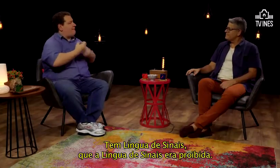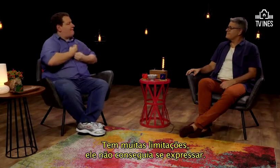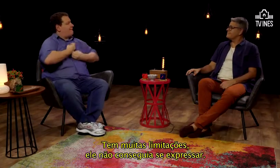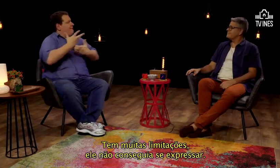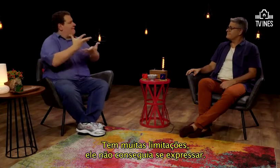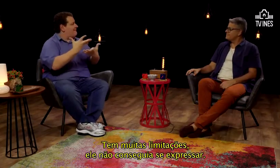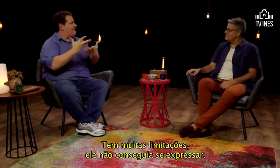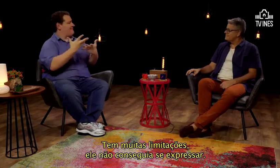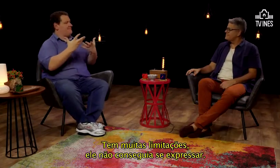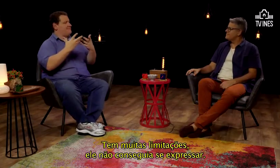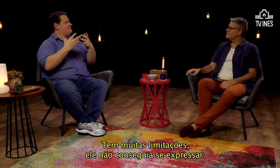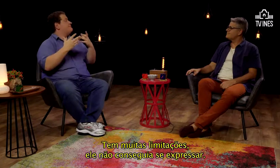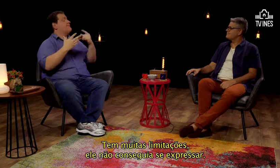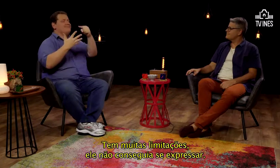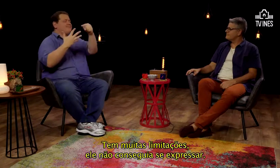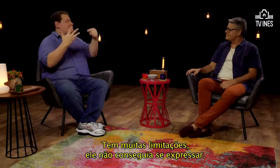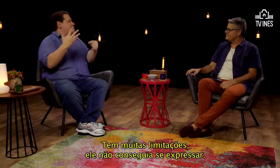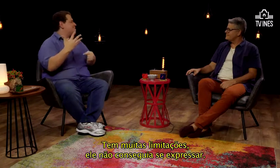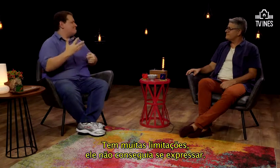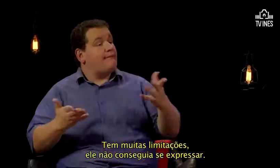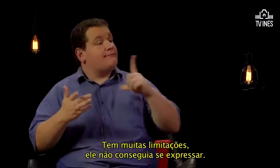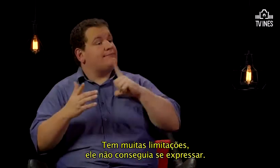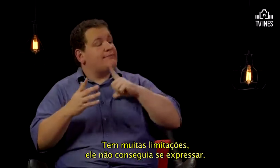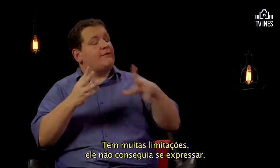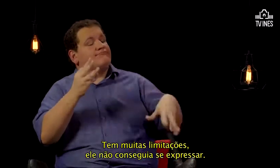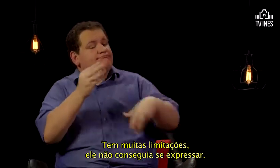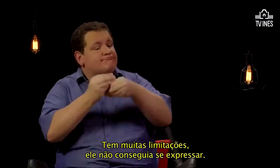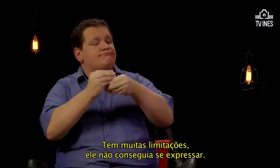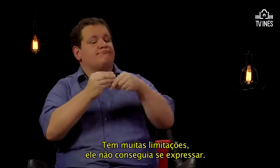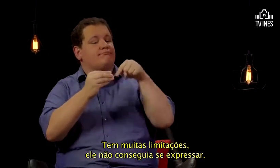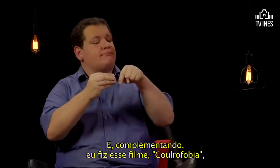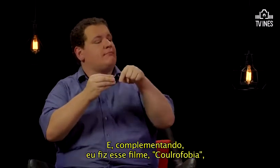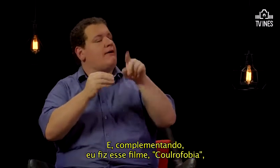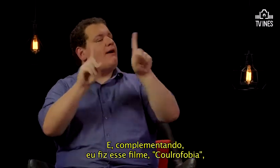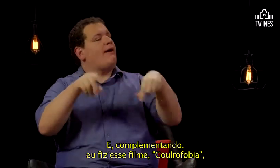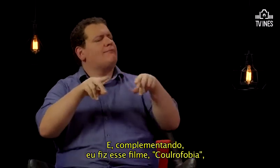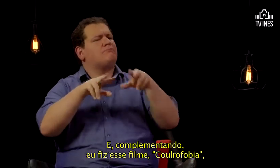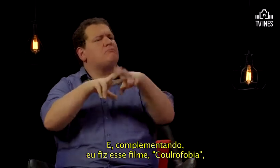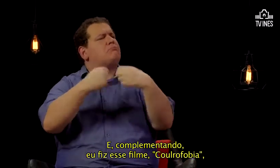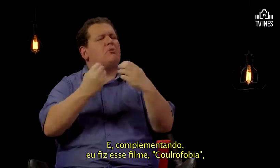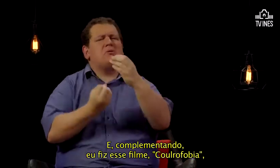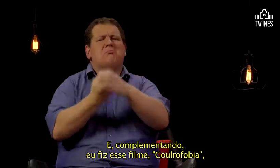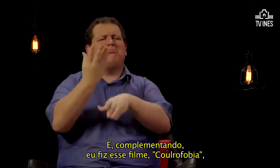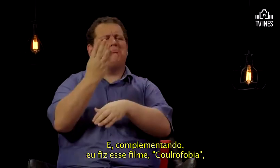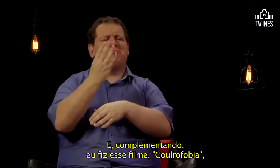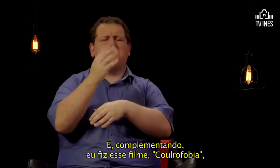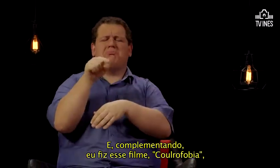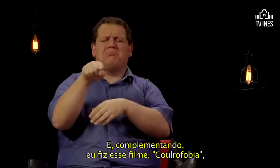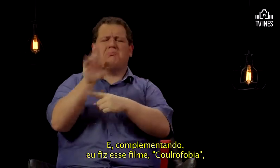Tem muitas limitações. Ele não conseguia se expressar. E, complementando, eu fiz esse filme,